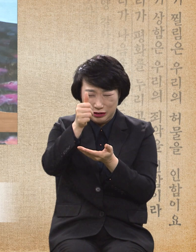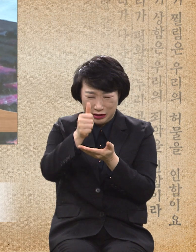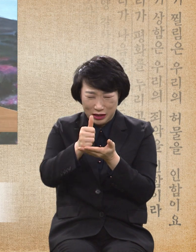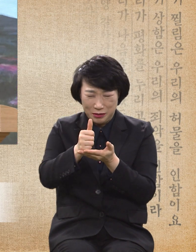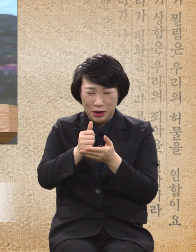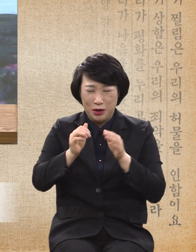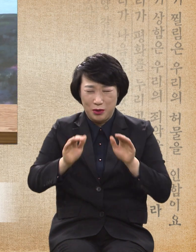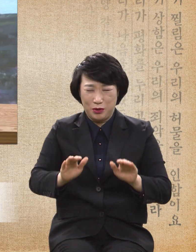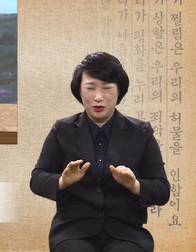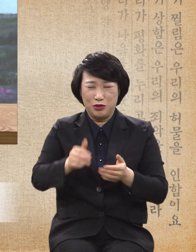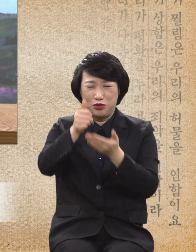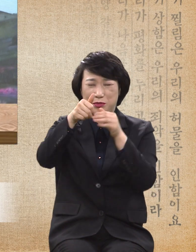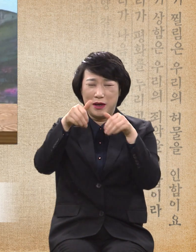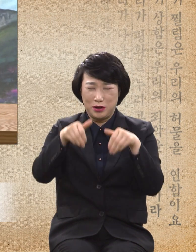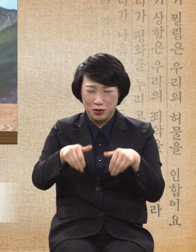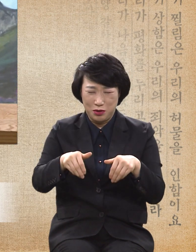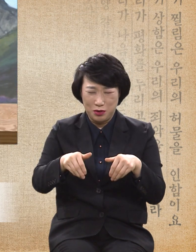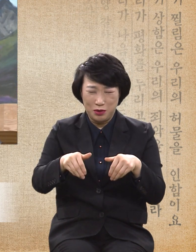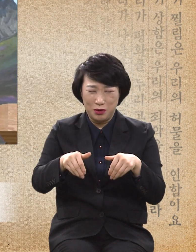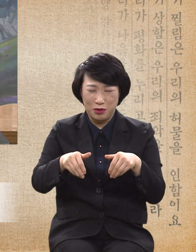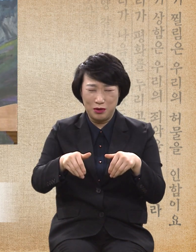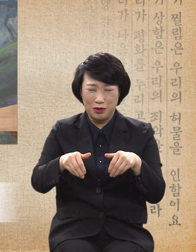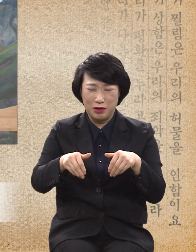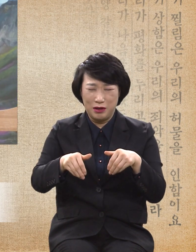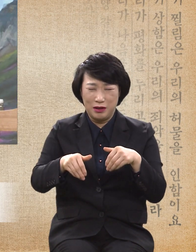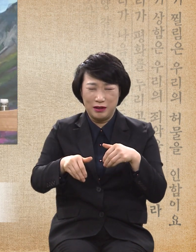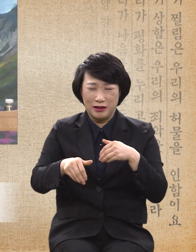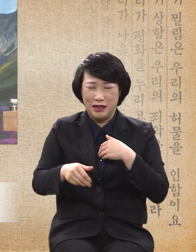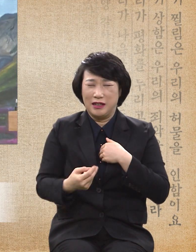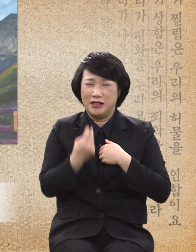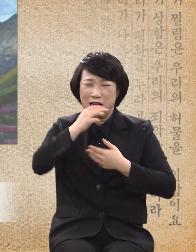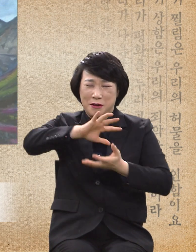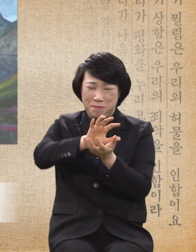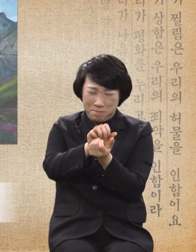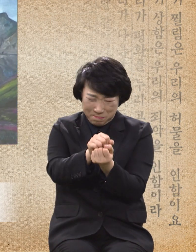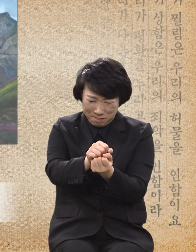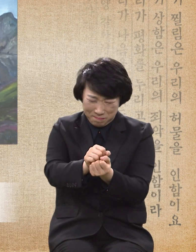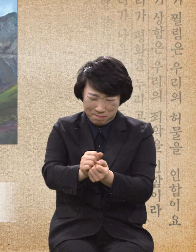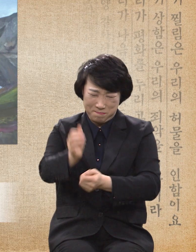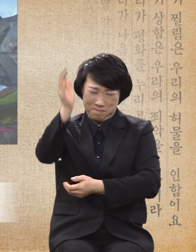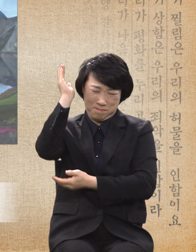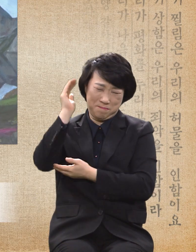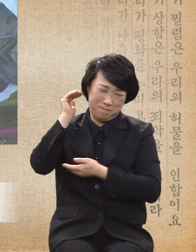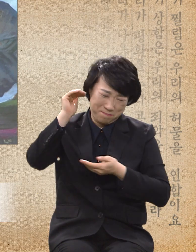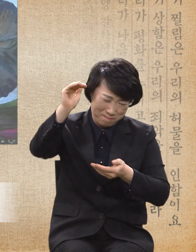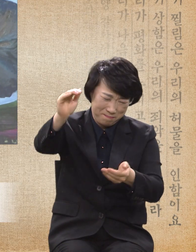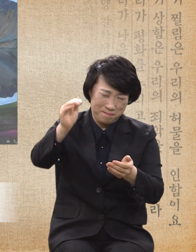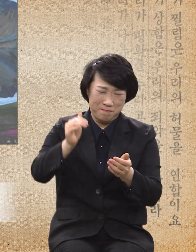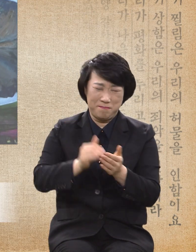오늘 주의 종이 생명 바쳐 전했습니다.